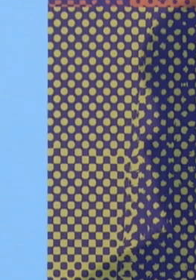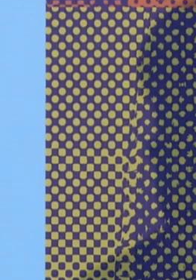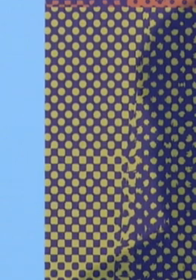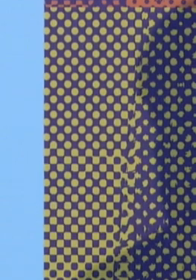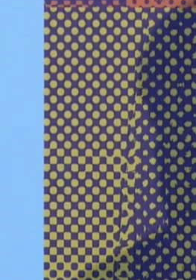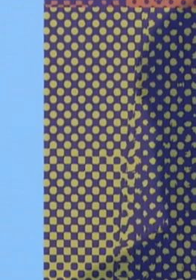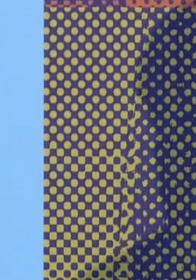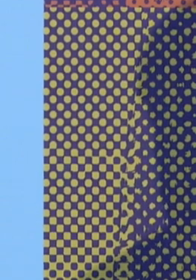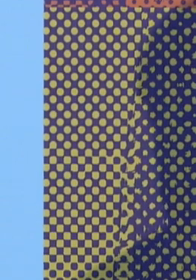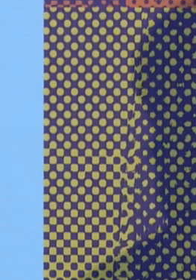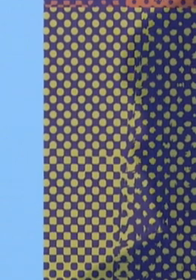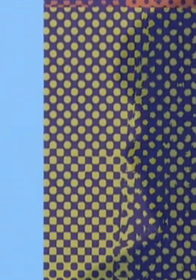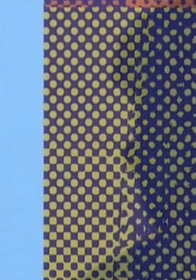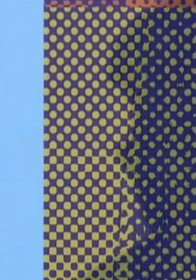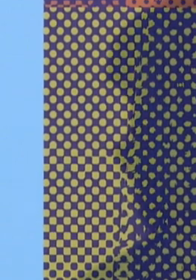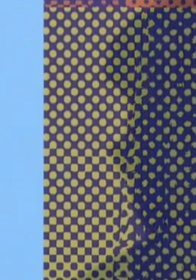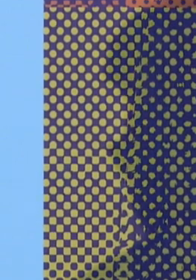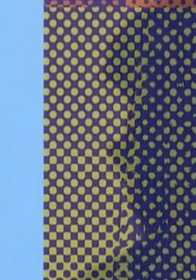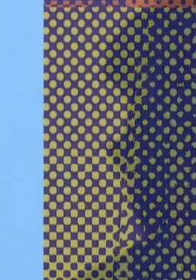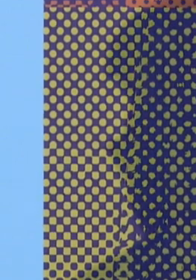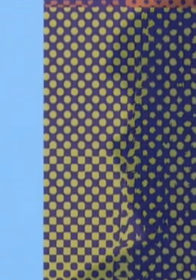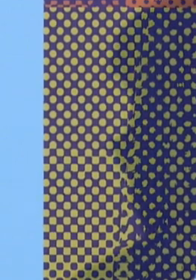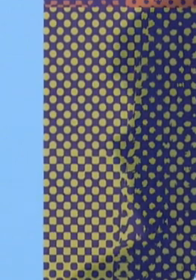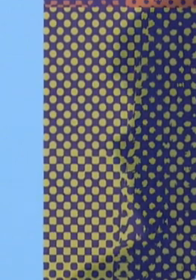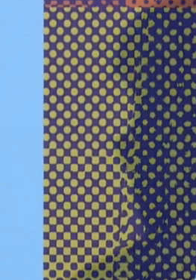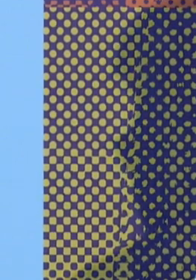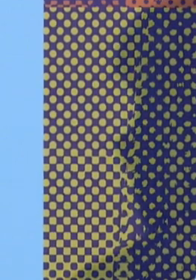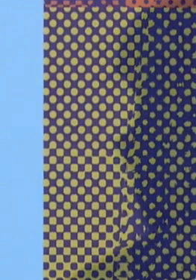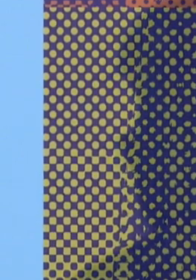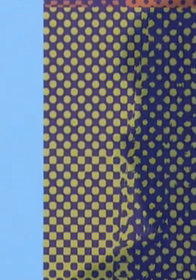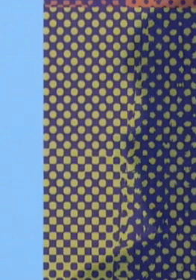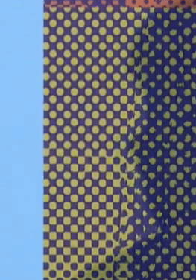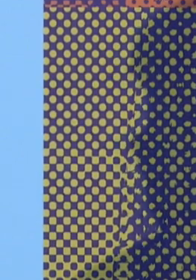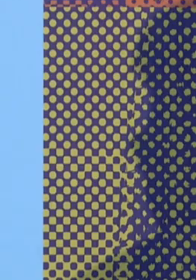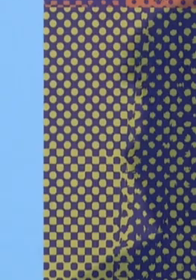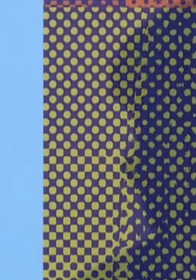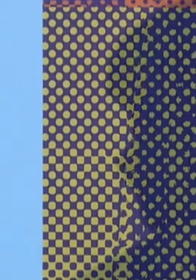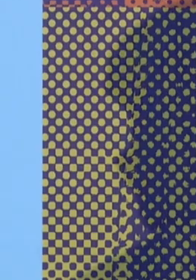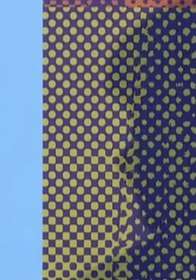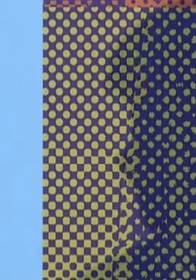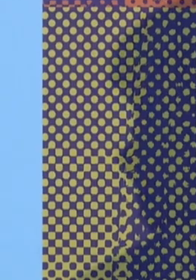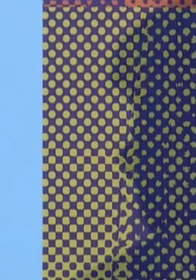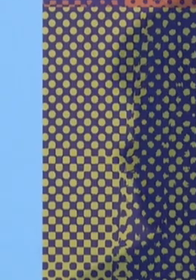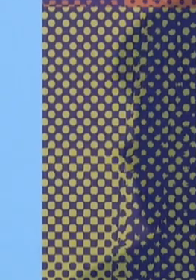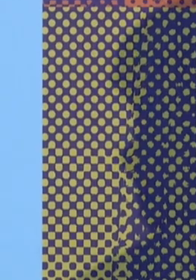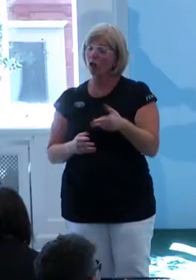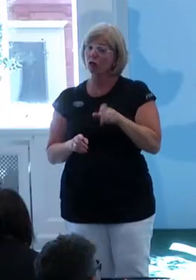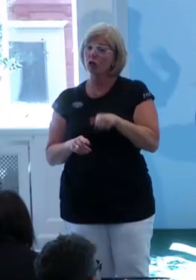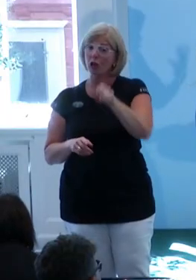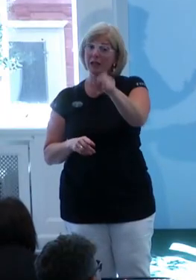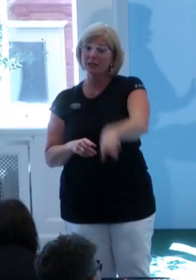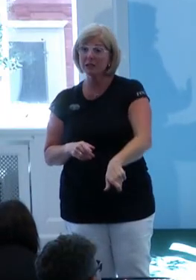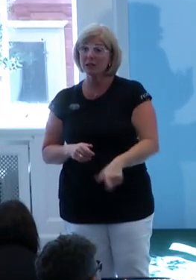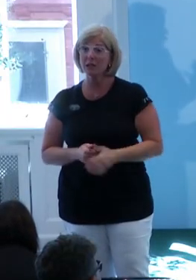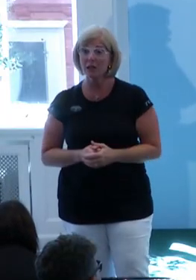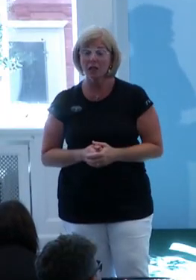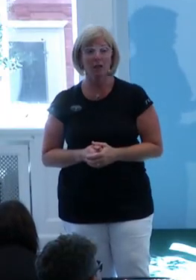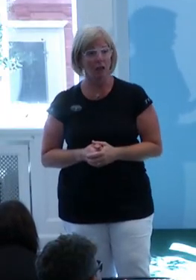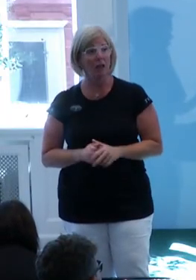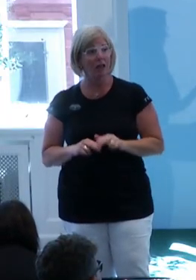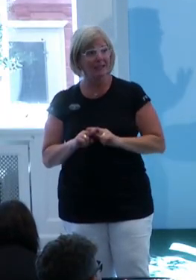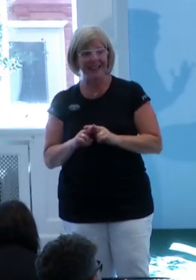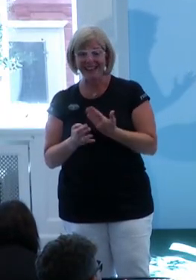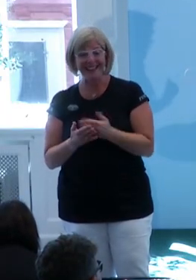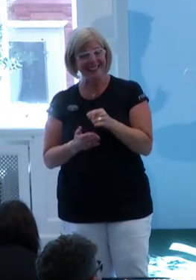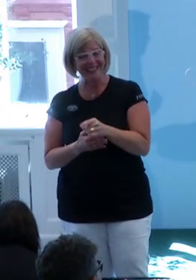svårt, speciellt om det blir mycket snö i en stad, att vara cyklist faktiskt. Och även där känner man väl kanske att det inte är en